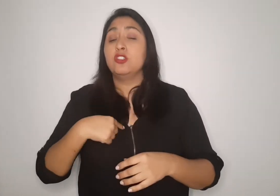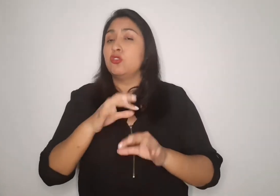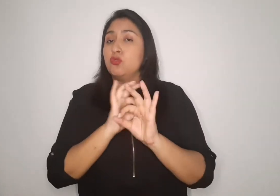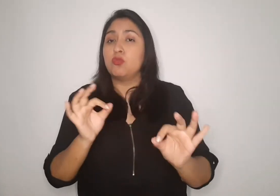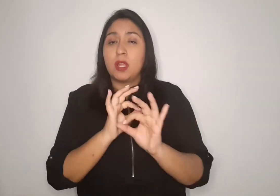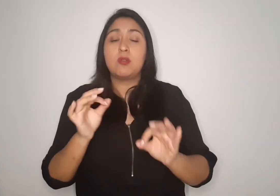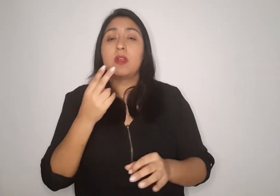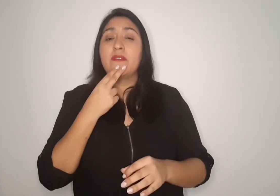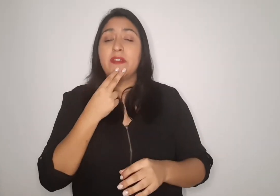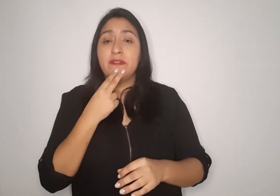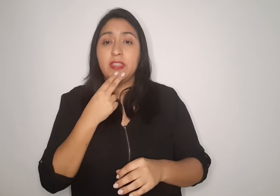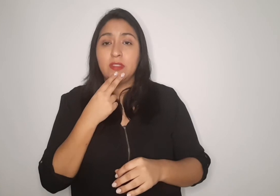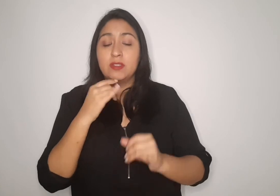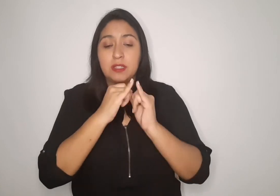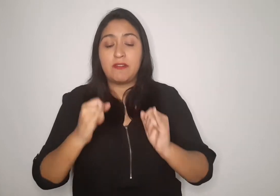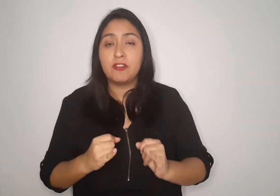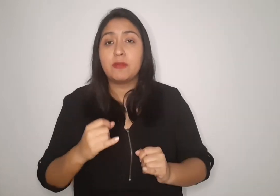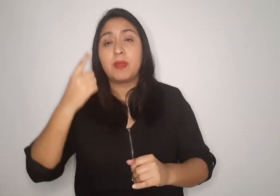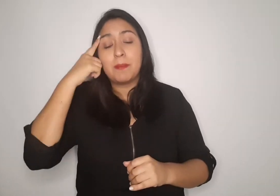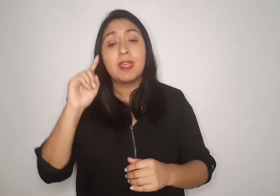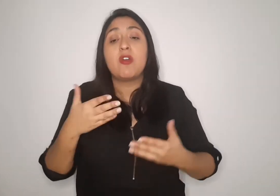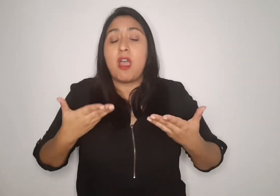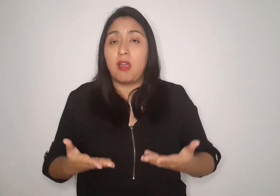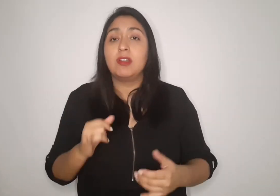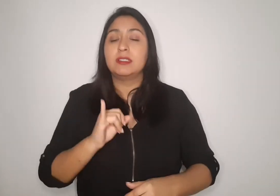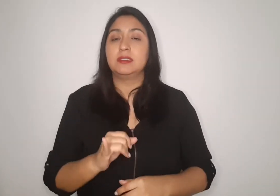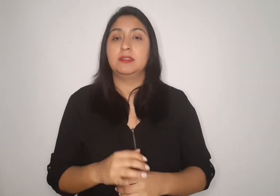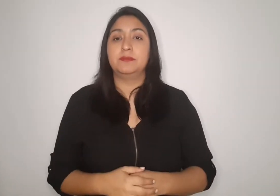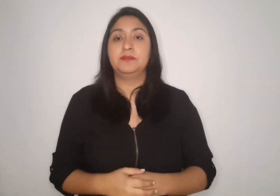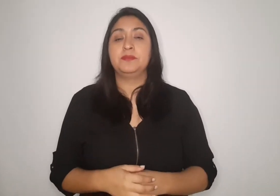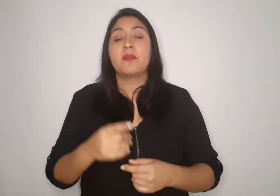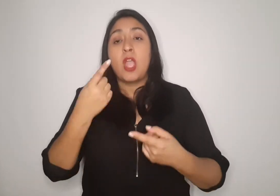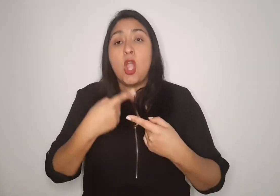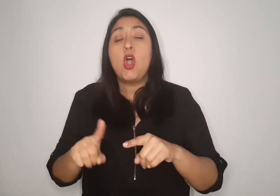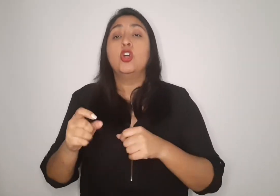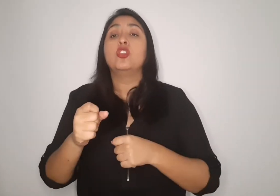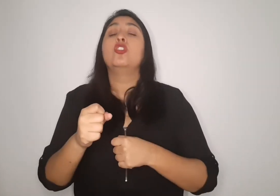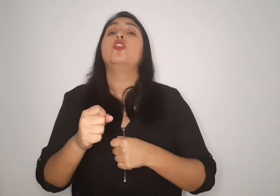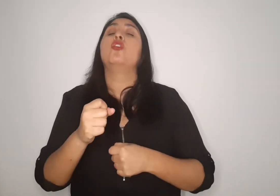así. Otros años, en el mismo Mavi, el año pasado para el Huetripanto,